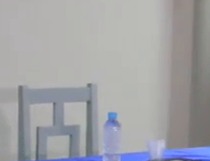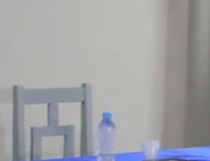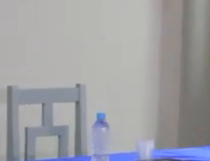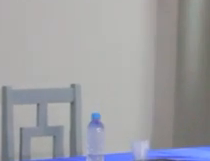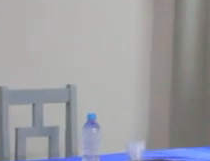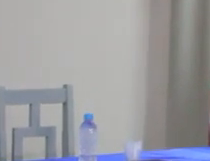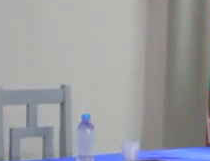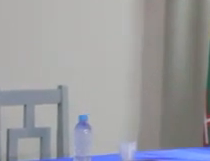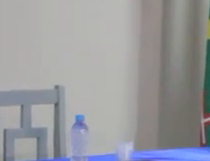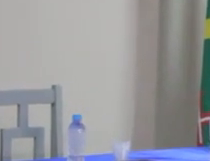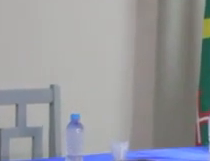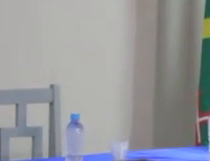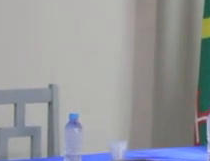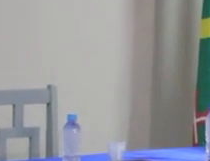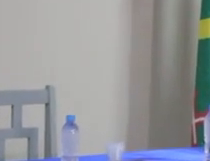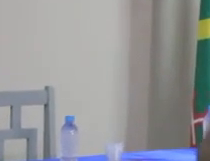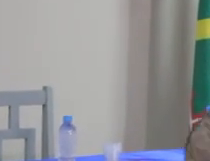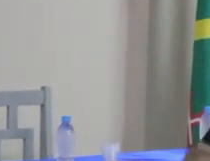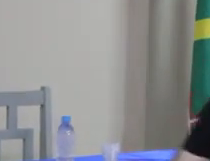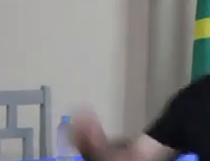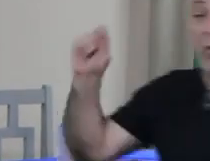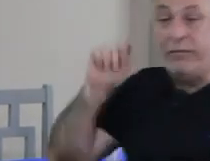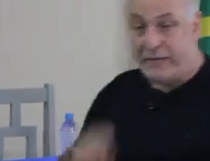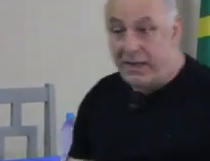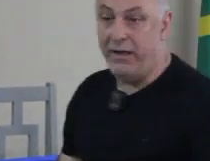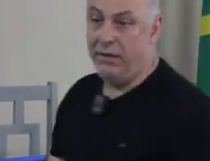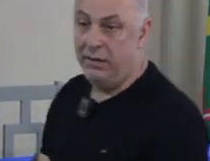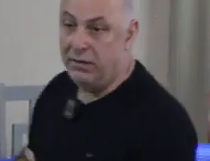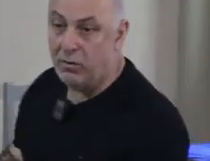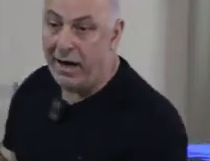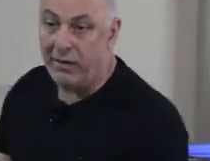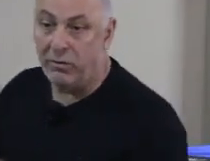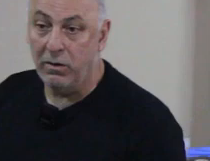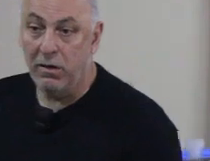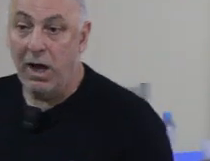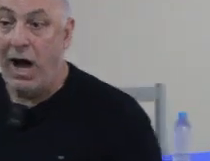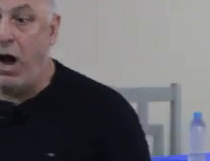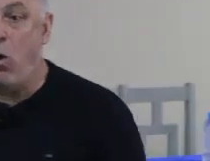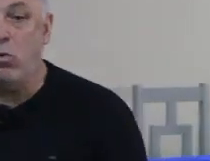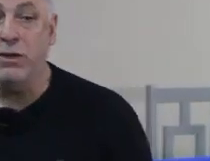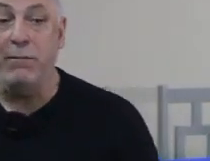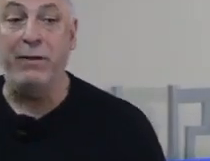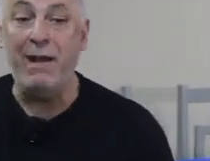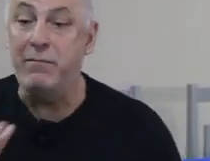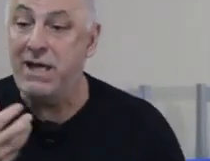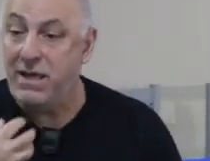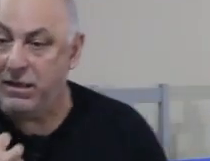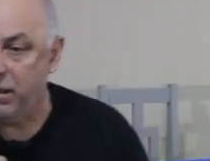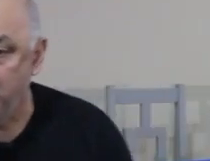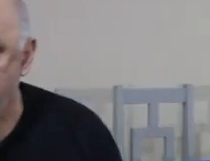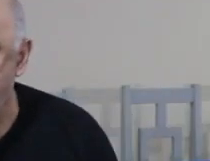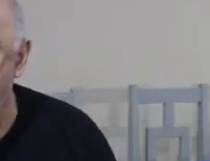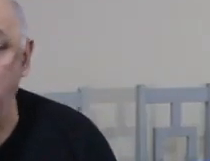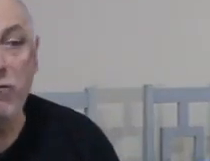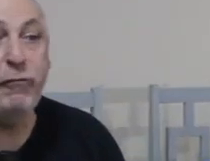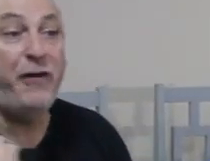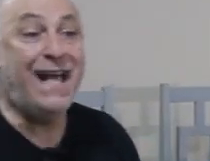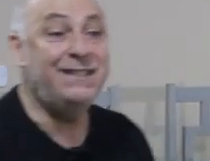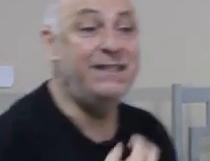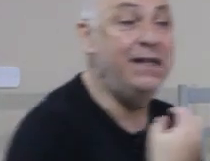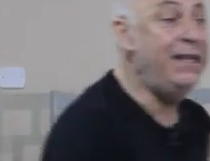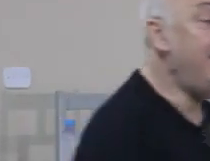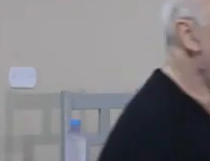das dificuldades. E aí eu passei a ouvir, Eduardo, algo que para mim seria